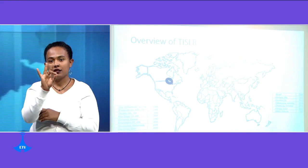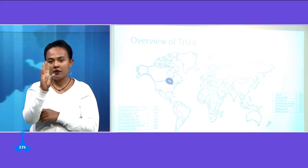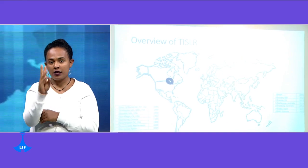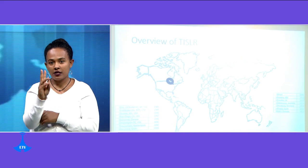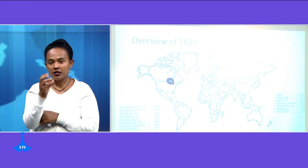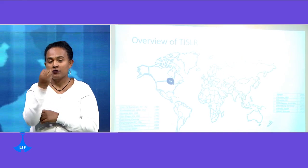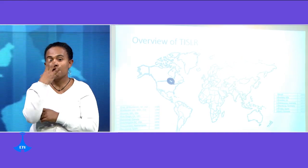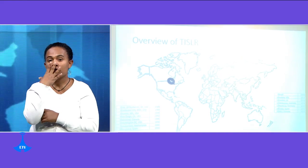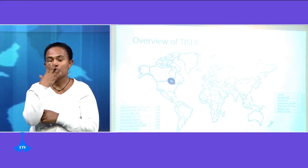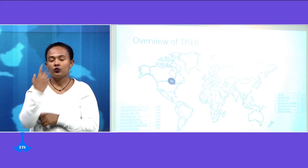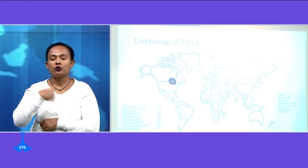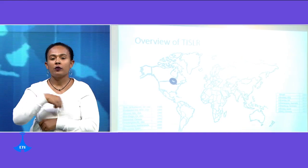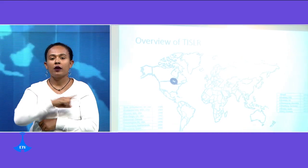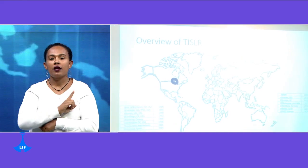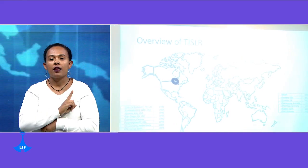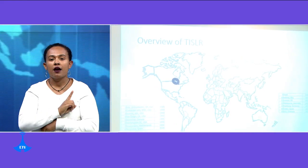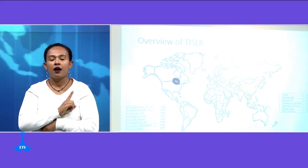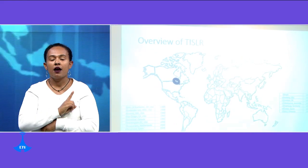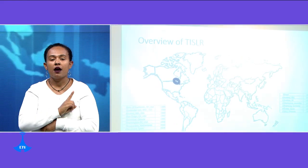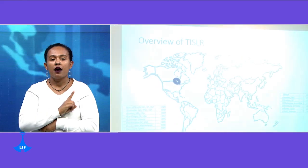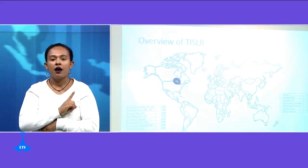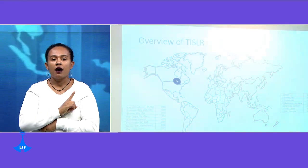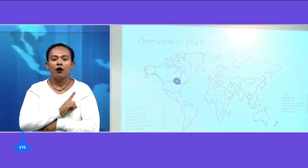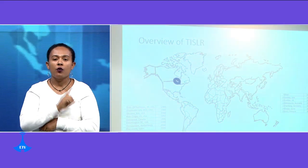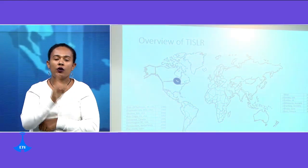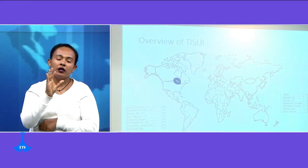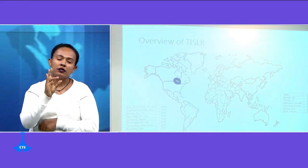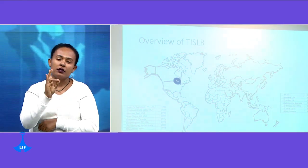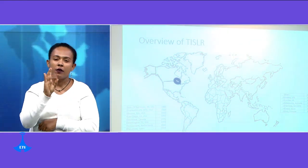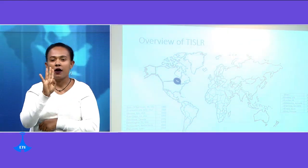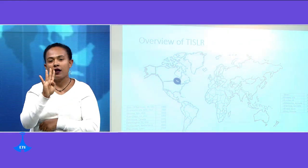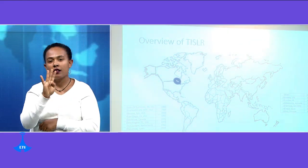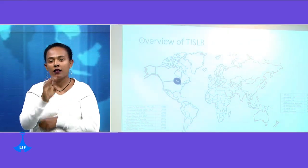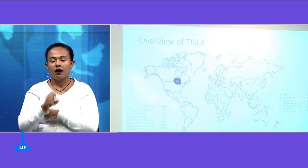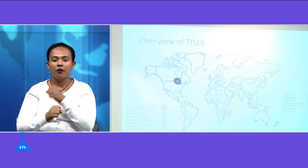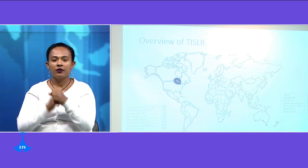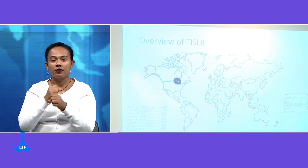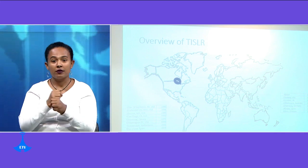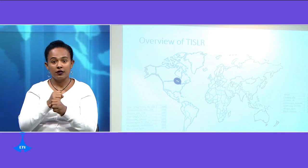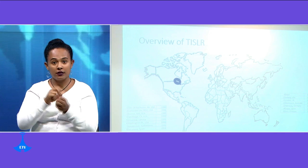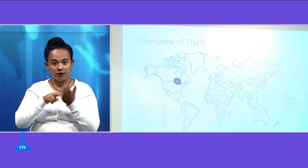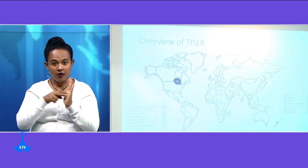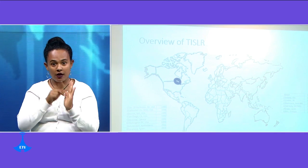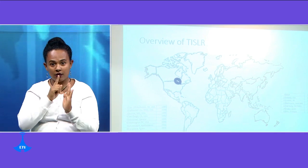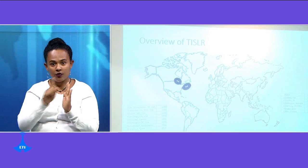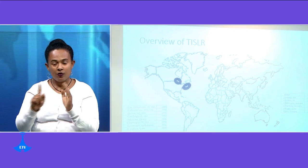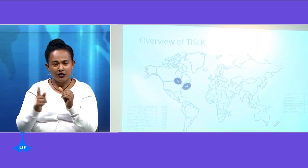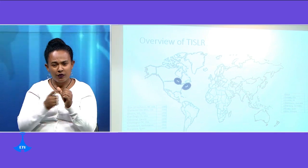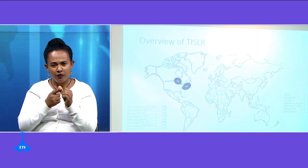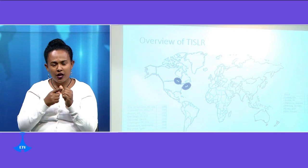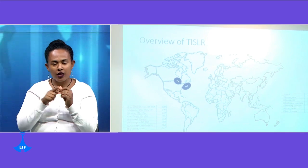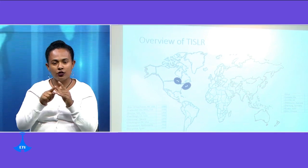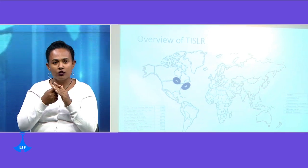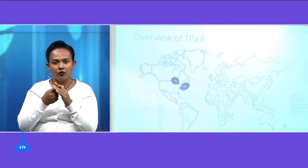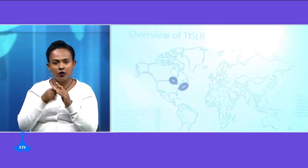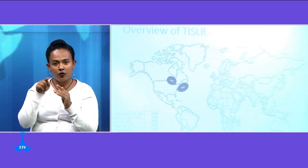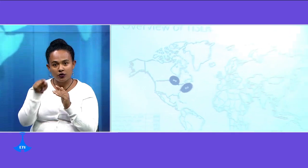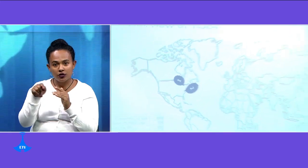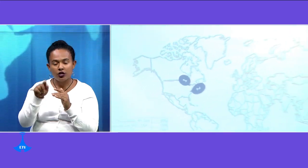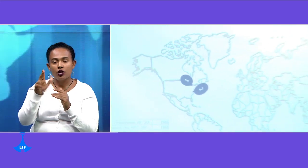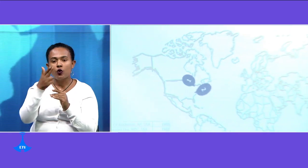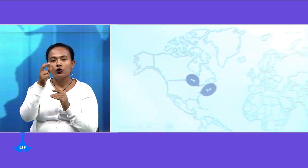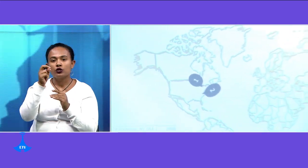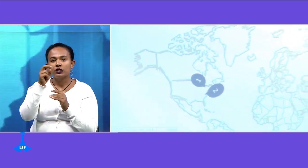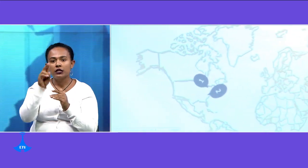በ1986 በፈረንጆች በእኛ እንግዲህ ወደ 74 ዓመተ ምህረት እንደማለት ነው። መጀመሪያ የተጀመረው ዛን ሮቸስተር